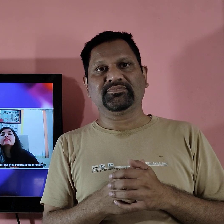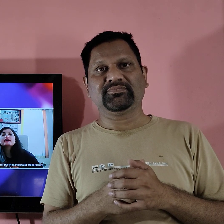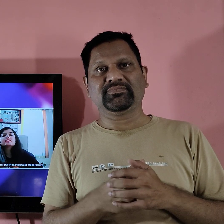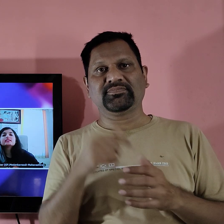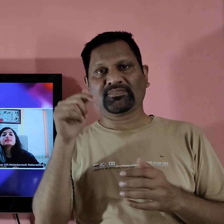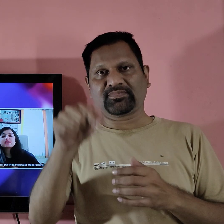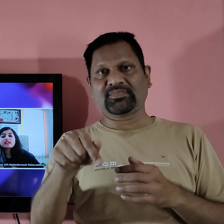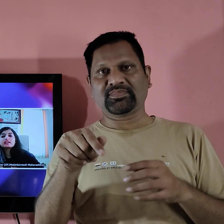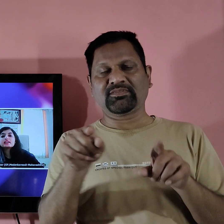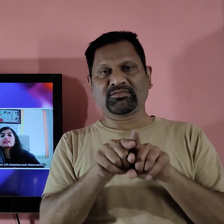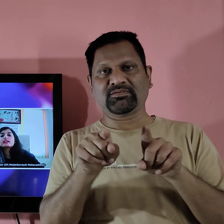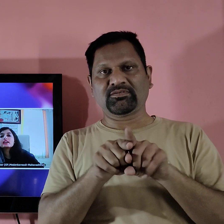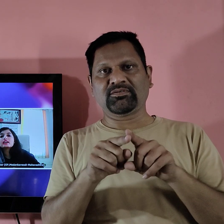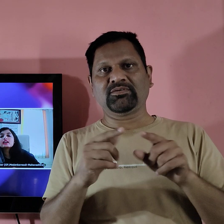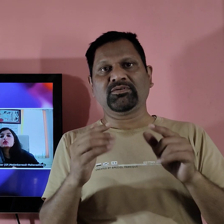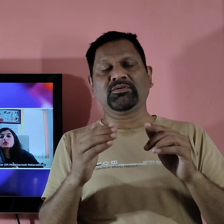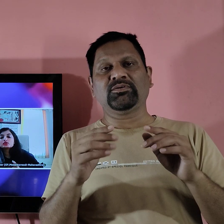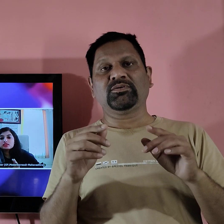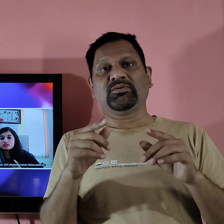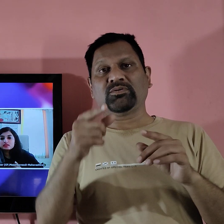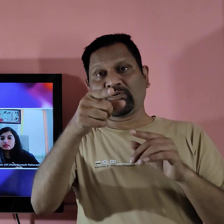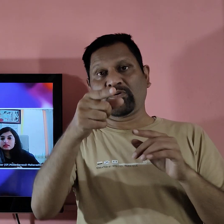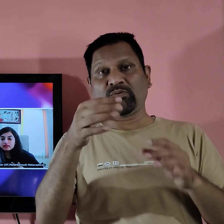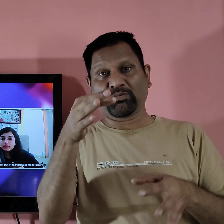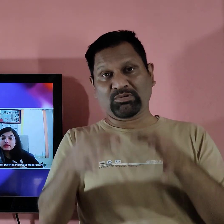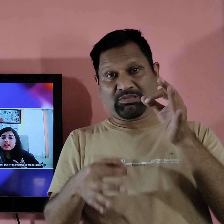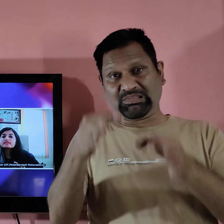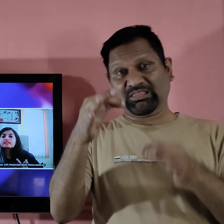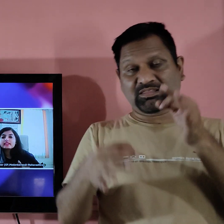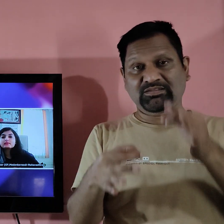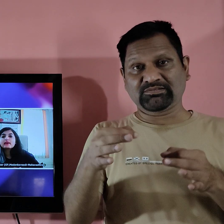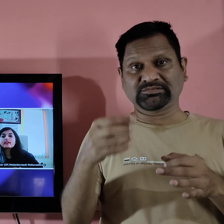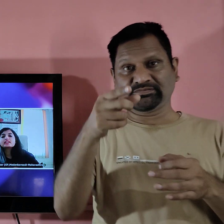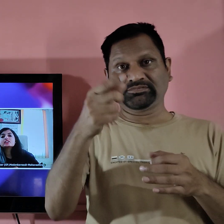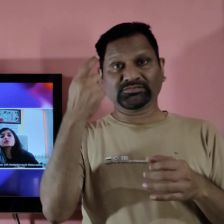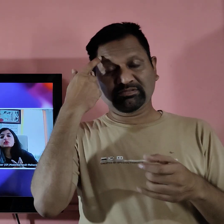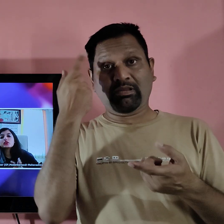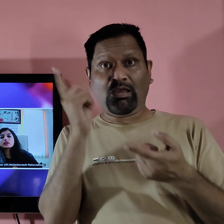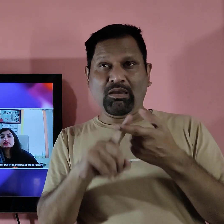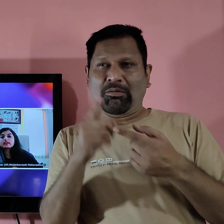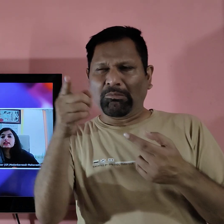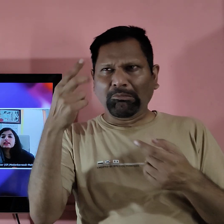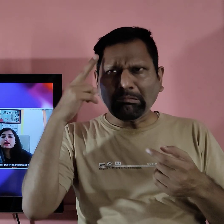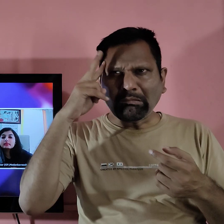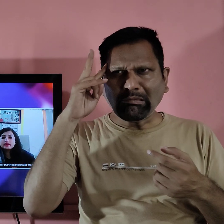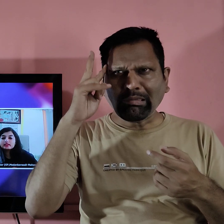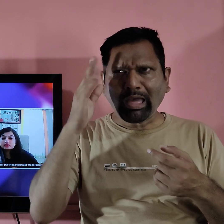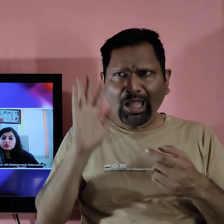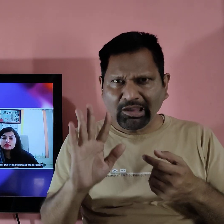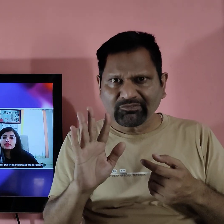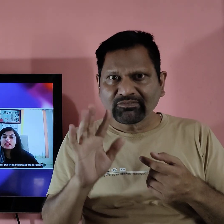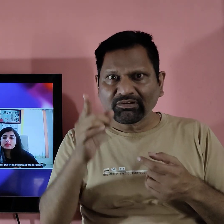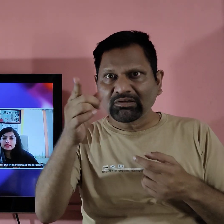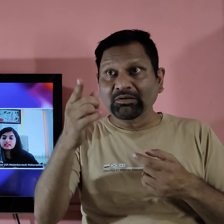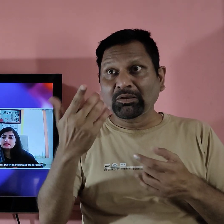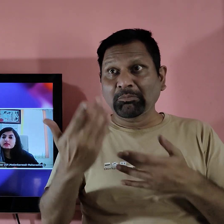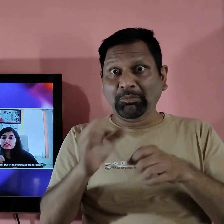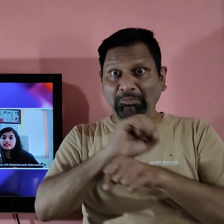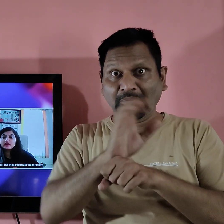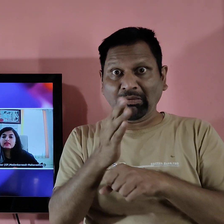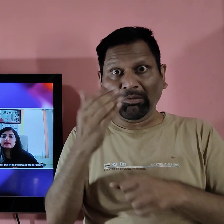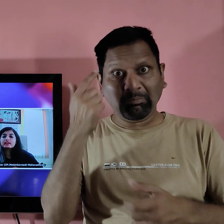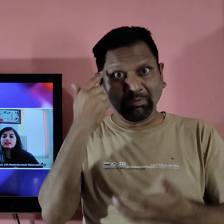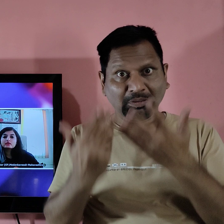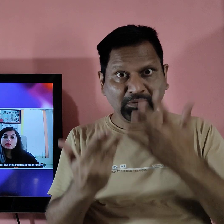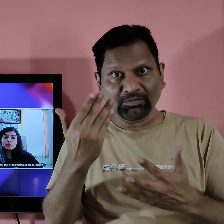हमने होम क्वारंटाइन की फैसिलिटी भी स्टार्ट की कि अगर कुछ हमारे यहाँ पे संदिग्ध पाए जाते हैं तो होम क्वारंटाइन के लिए हमें जो भी सुविधा हम